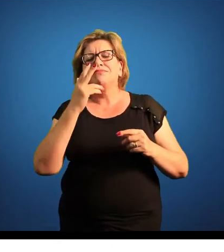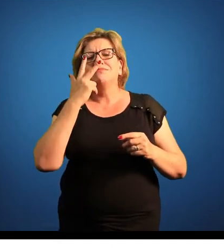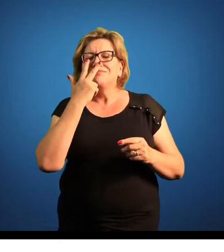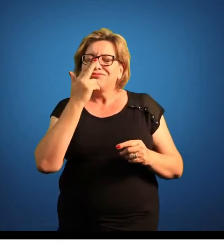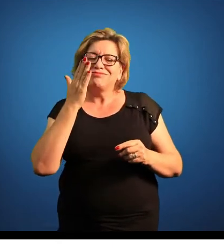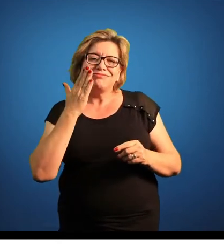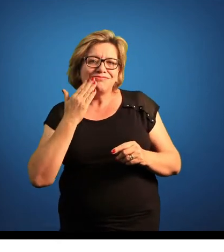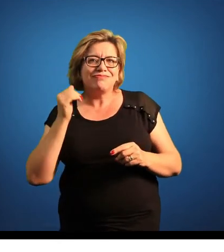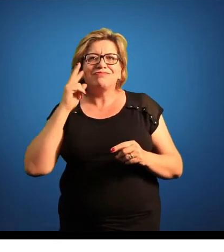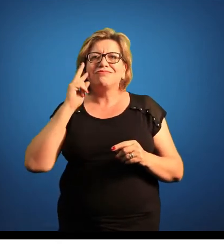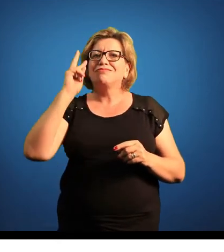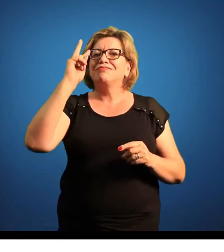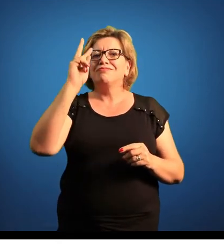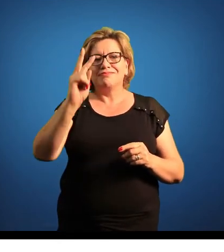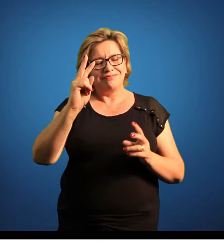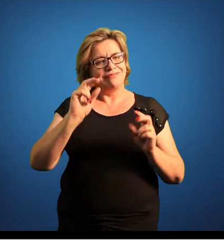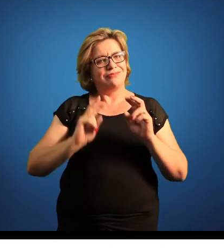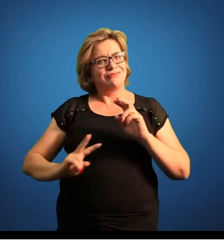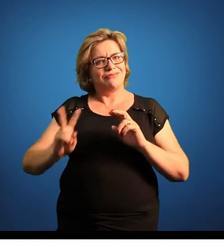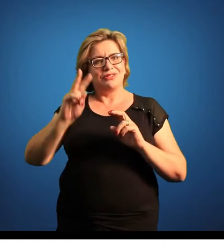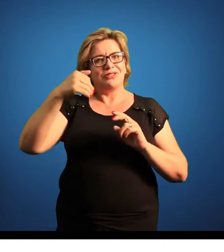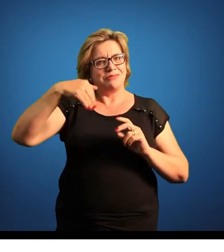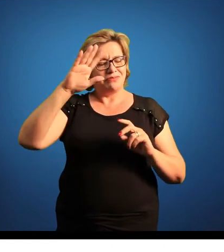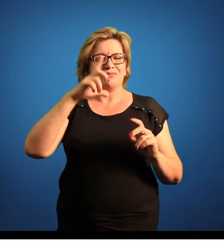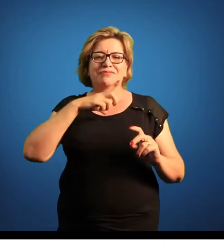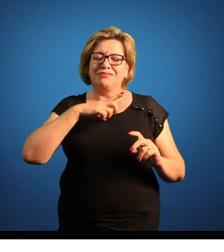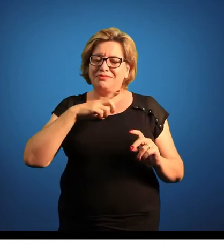mais fácil você visualizar qual é o valor que